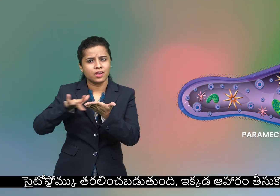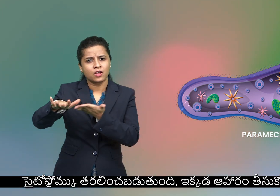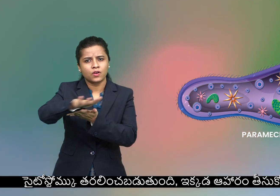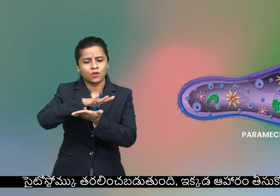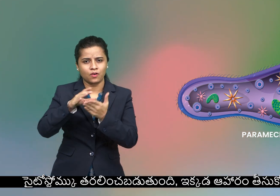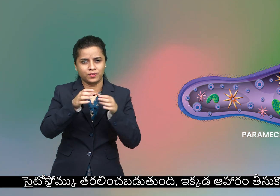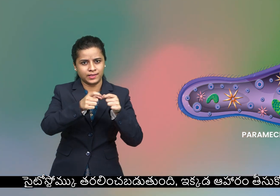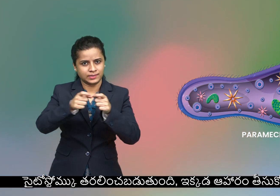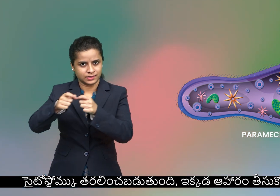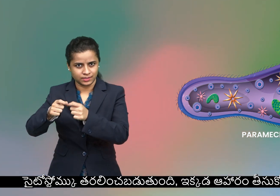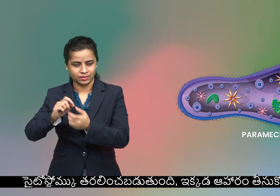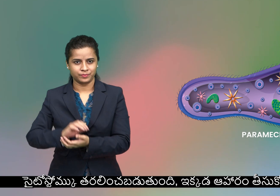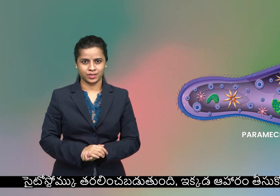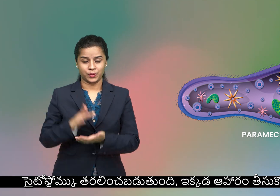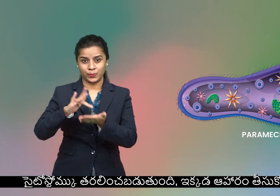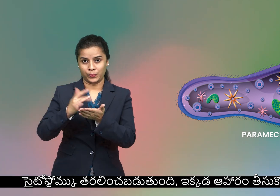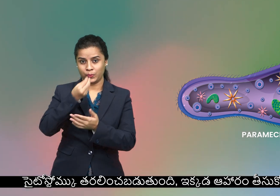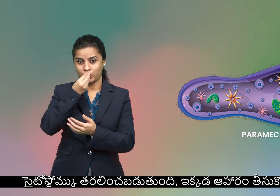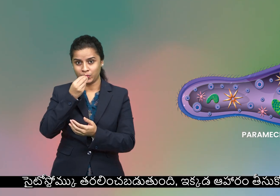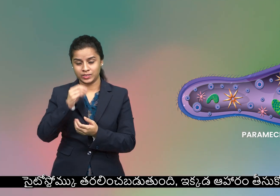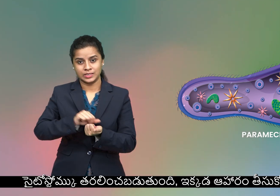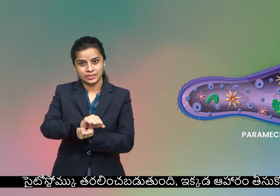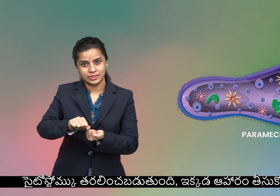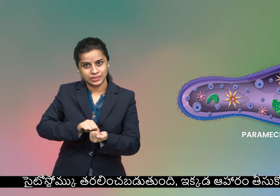తరలించబడుతుంది. ఇక్కడ ఆహారం తీసుకోవడం జరుగుతుంది.